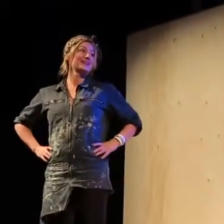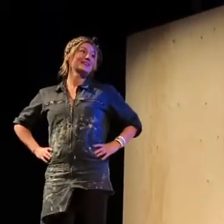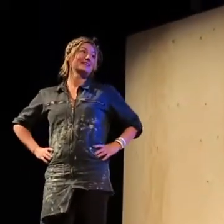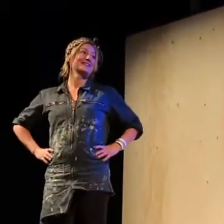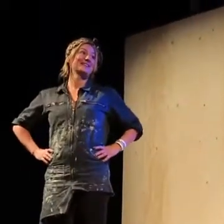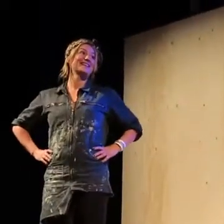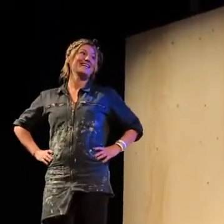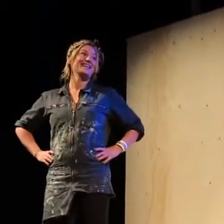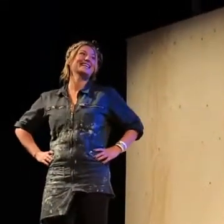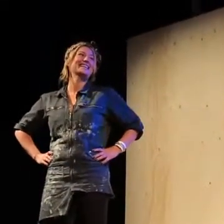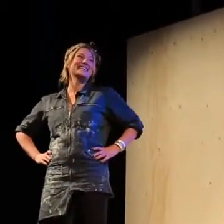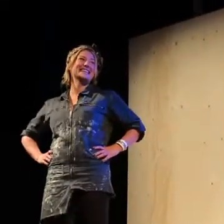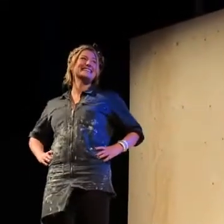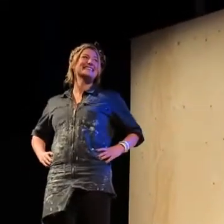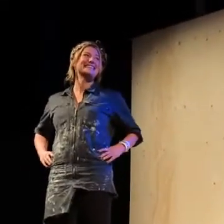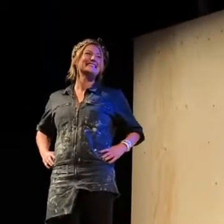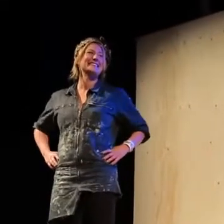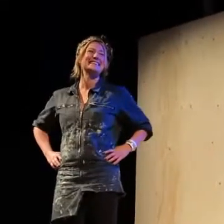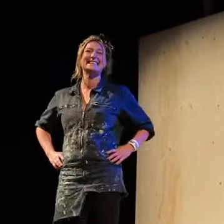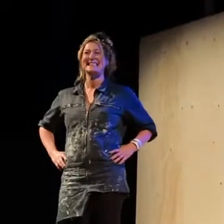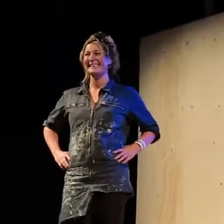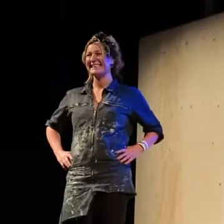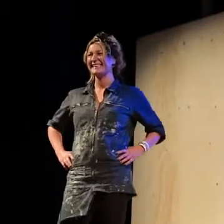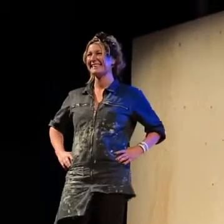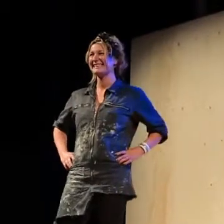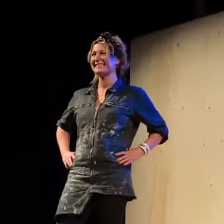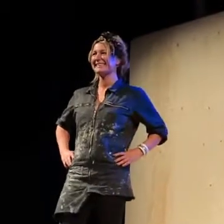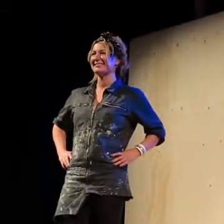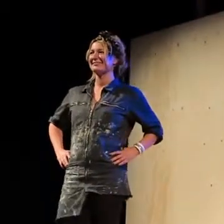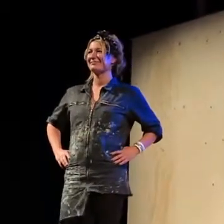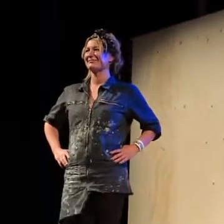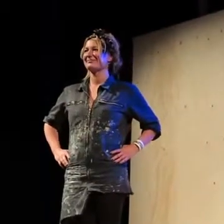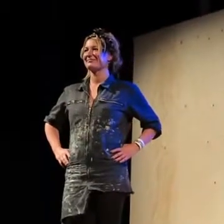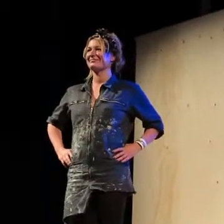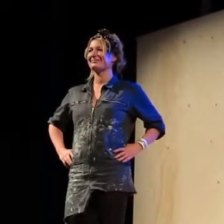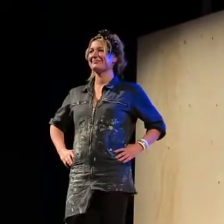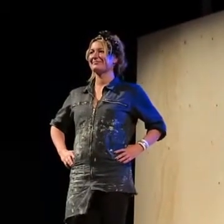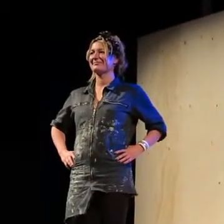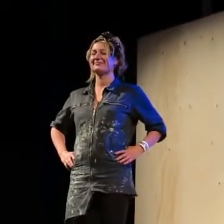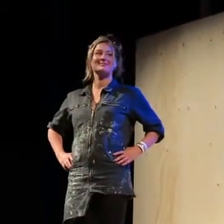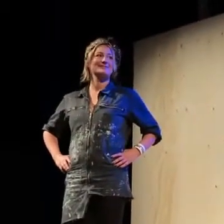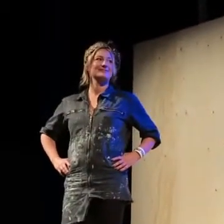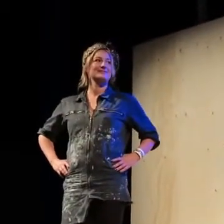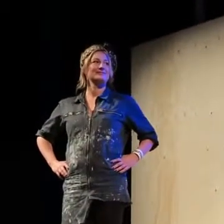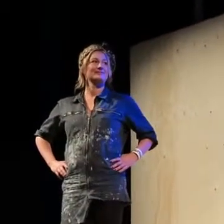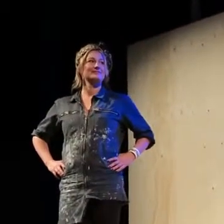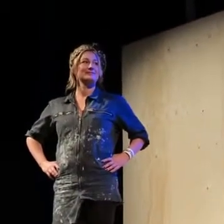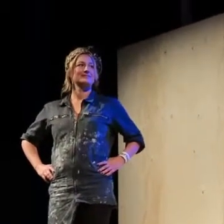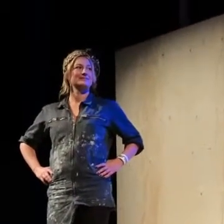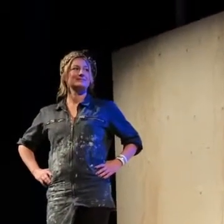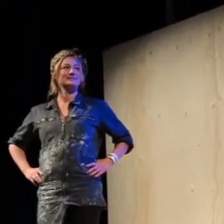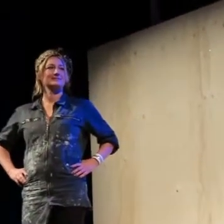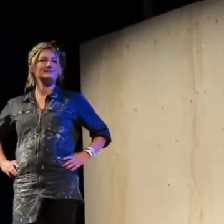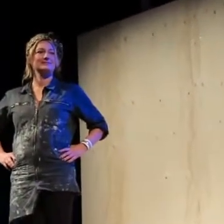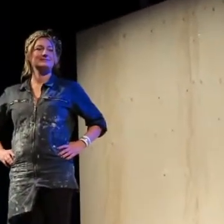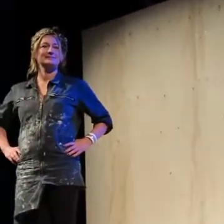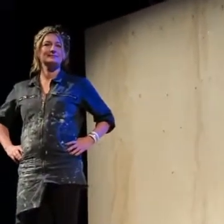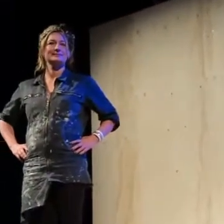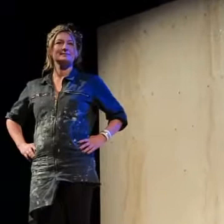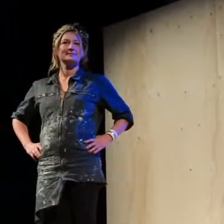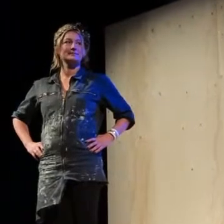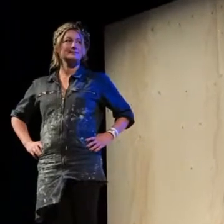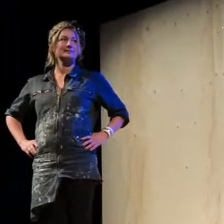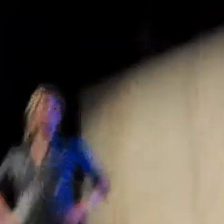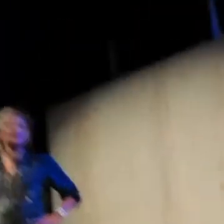dig inte begränsad liksom. Ja, hon ska alltså avporträttera allting som sker på den här